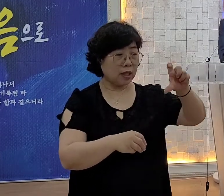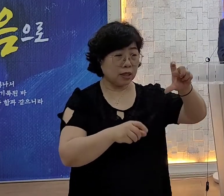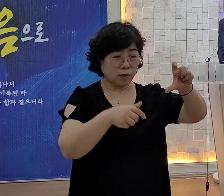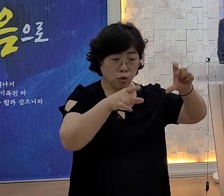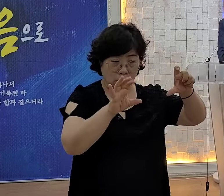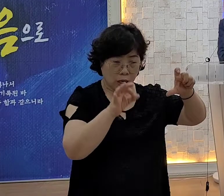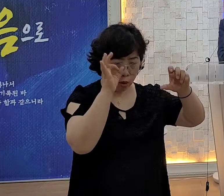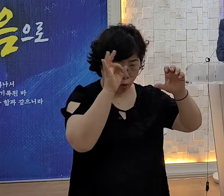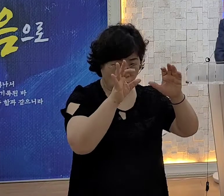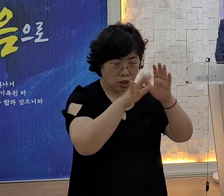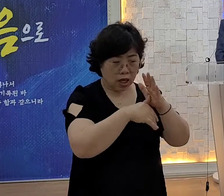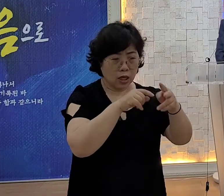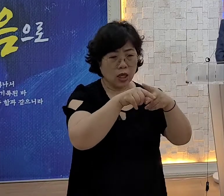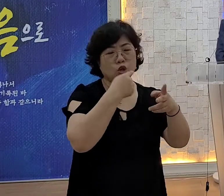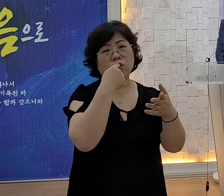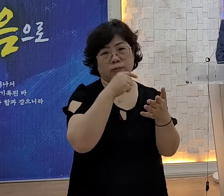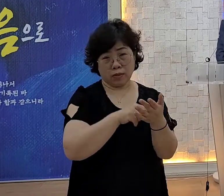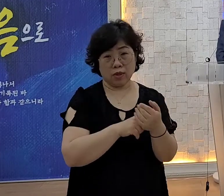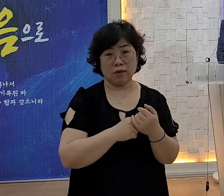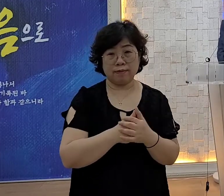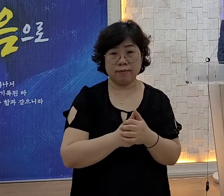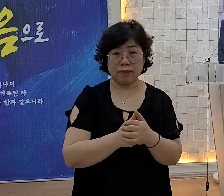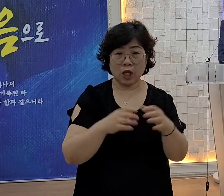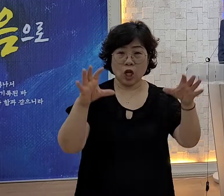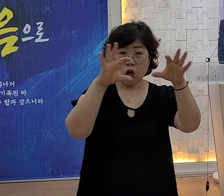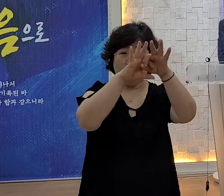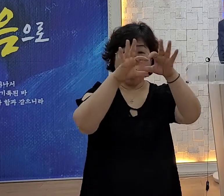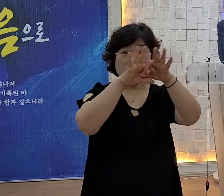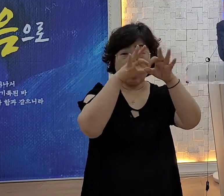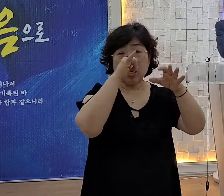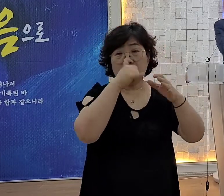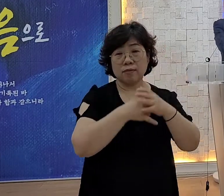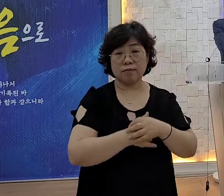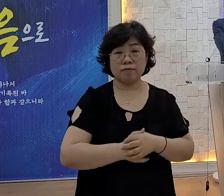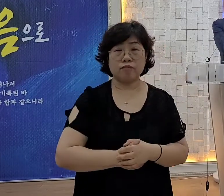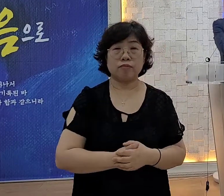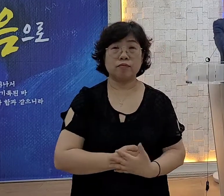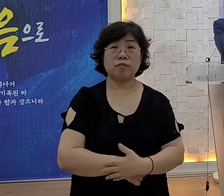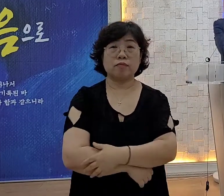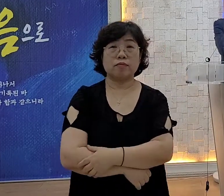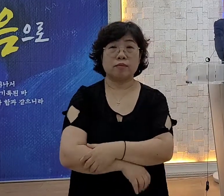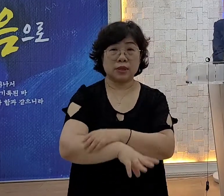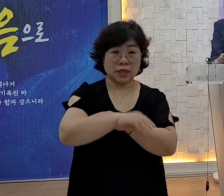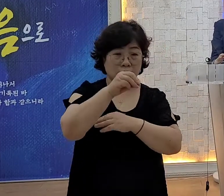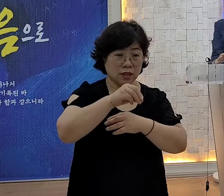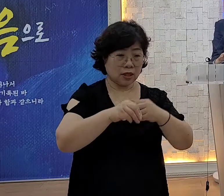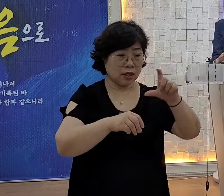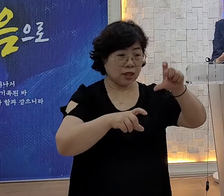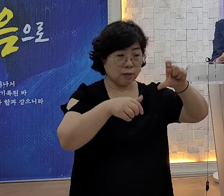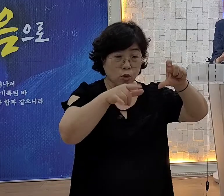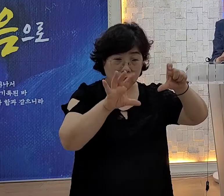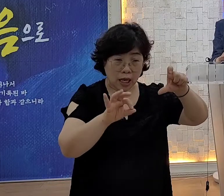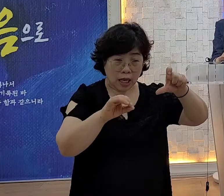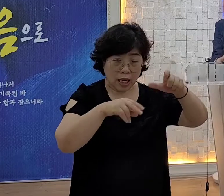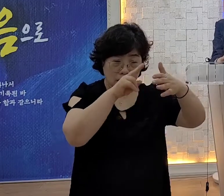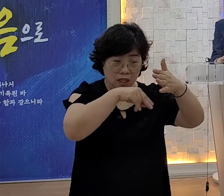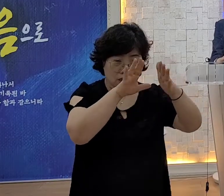말이 나왔는지가 이해가 될 거예요. 여러분 창세기 자기 성경책 있는 분들은 창세기 15장을 딱 펼쳐보는 거죠.